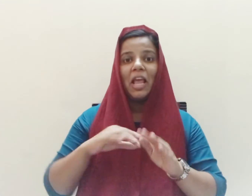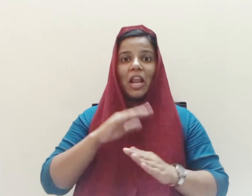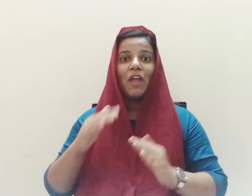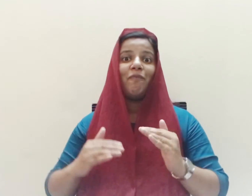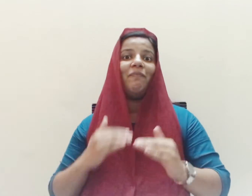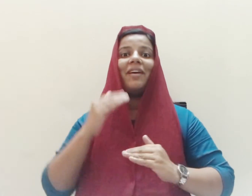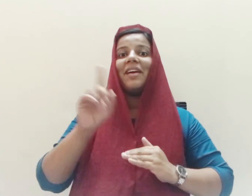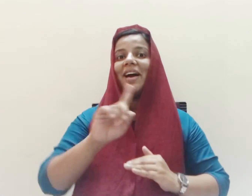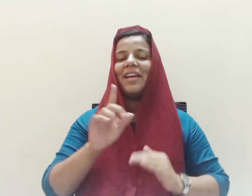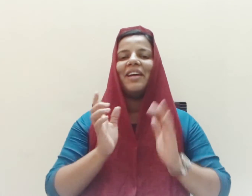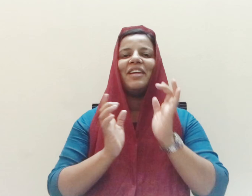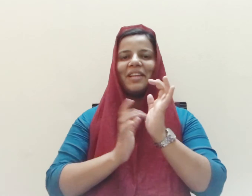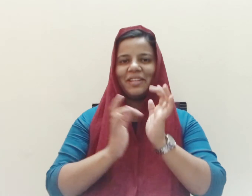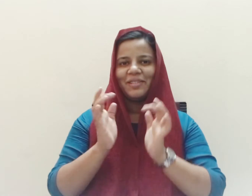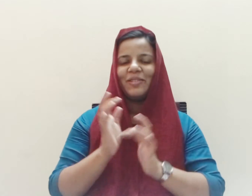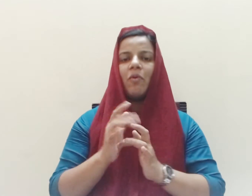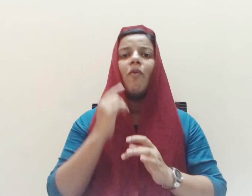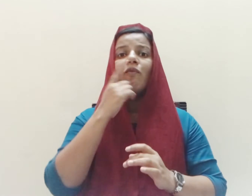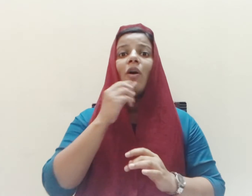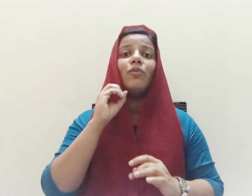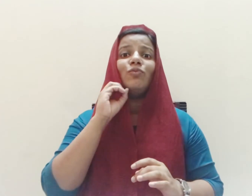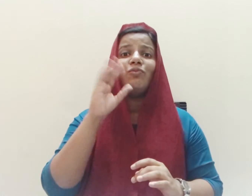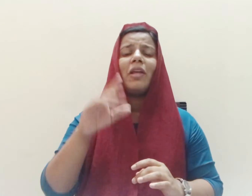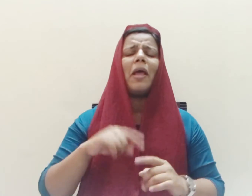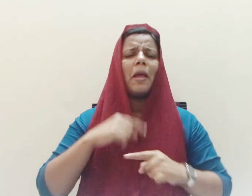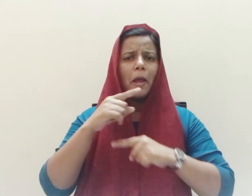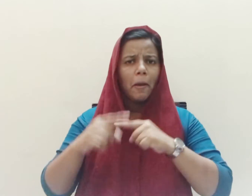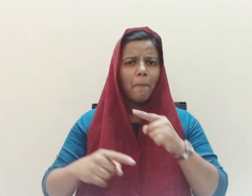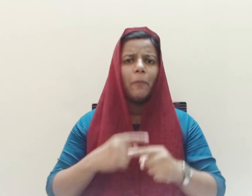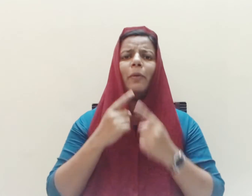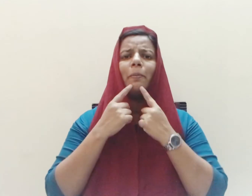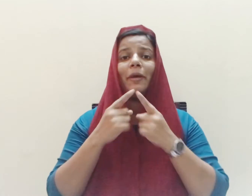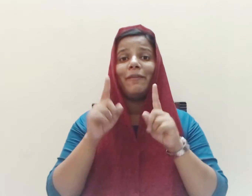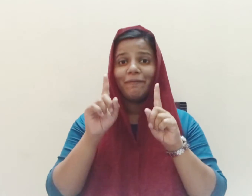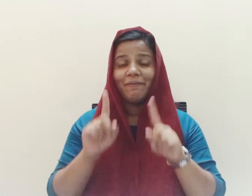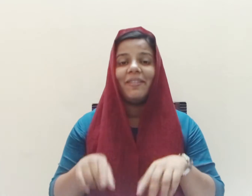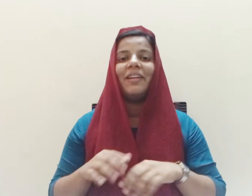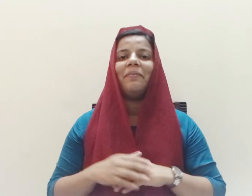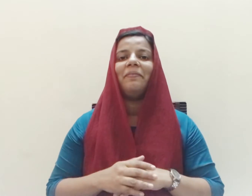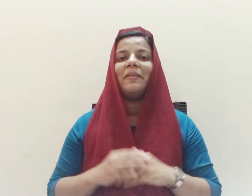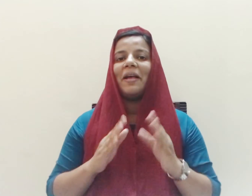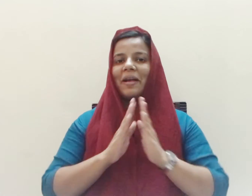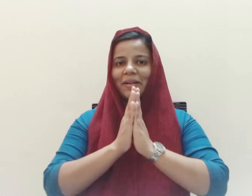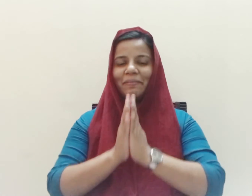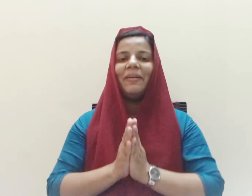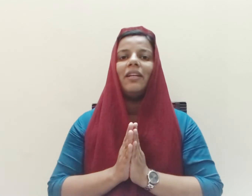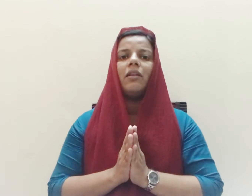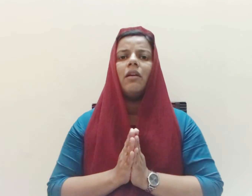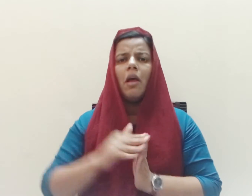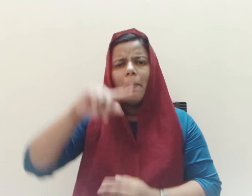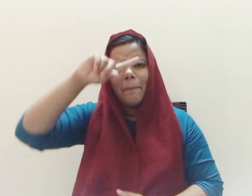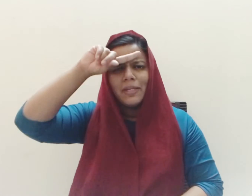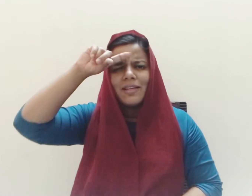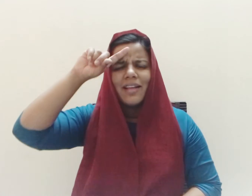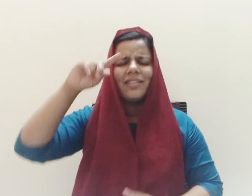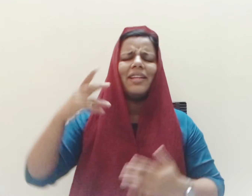അത് ധൈര്യമായിട്ട് വിശ്വസിക്കണം. വായി തുറന്ന് എപ്പോഴും പ്രസ്താവിക്കണം. ആമേൻ, ആമേൻ. പിശാച് എന്തൊക്കെ